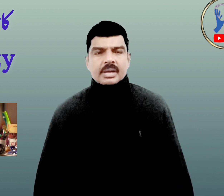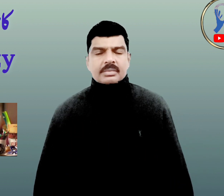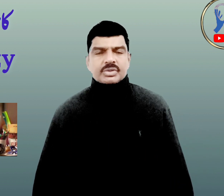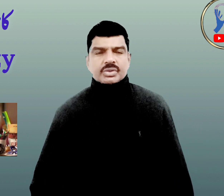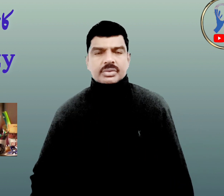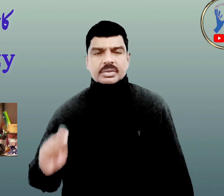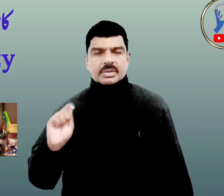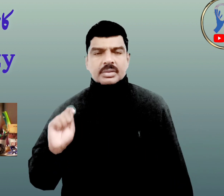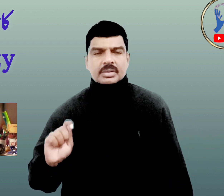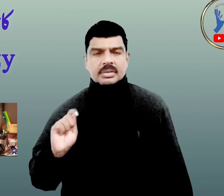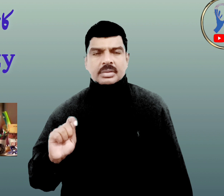कामचोर